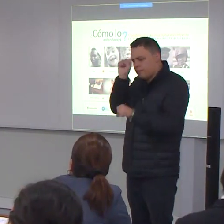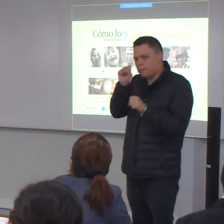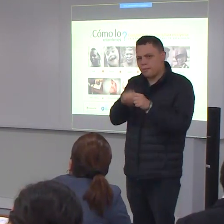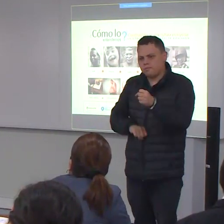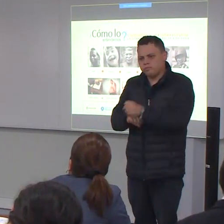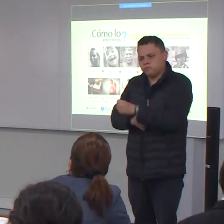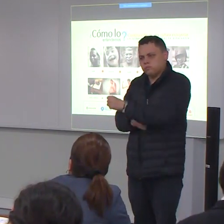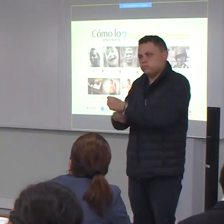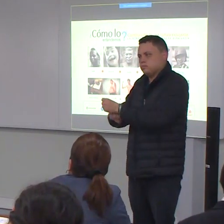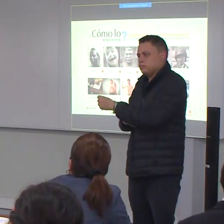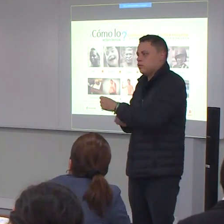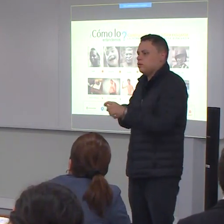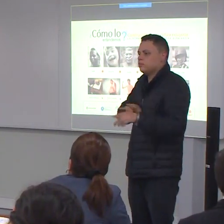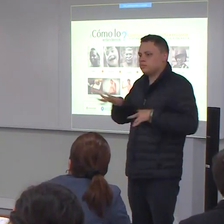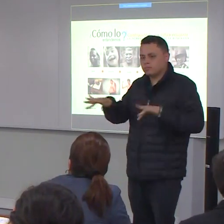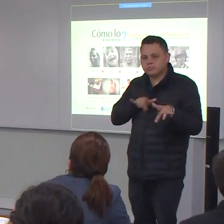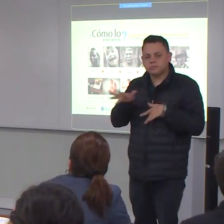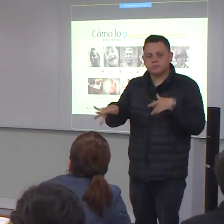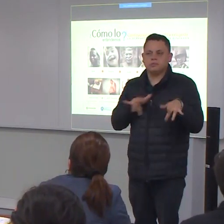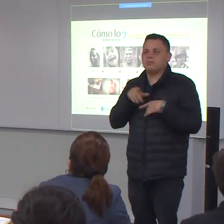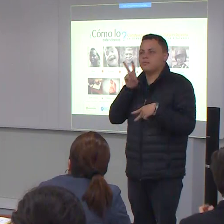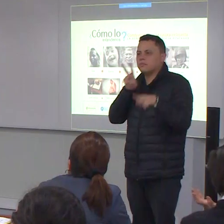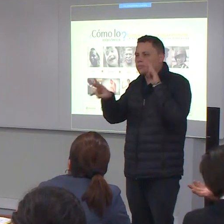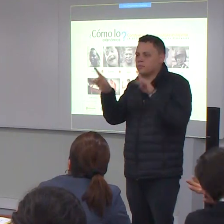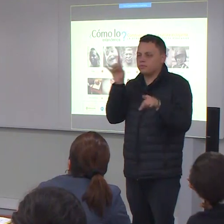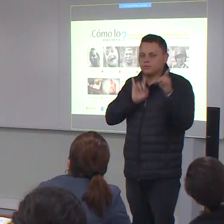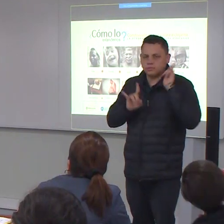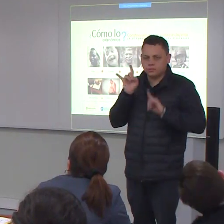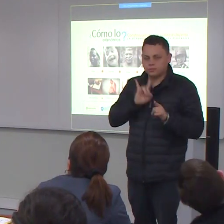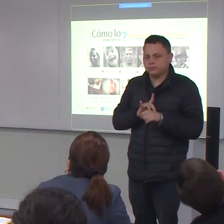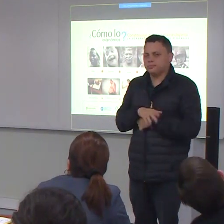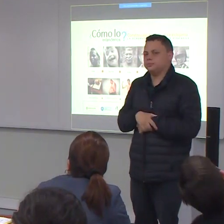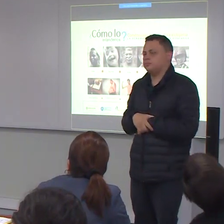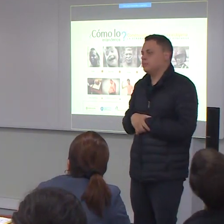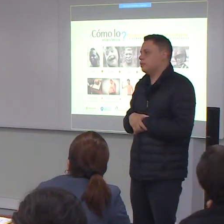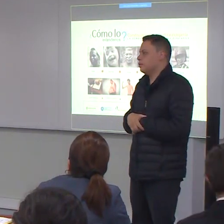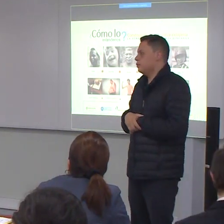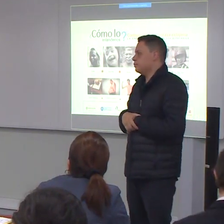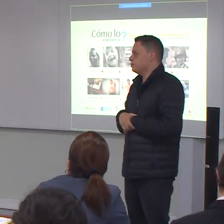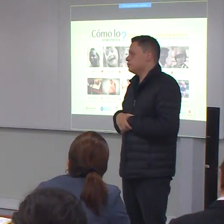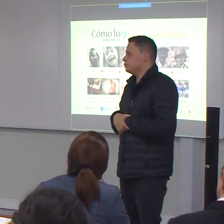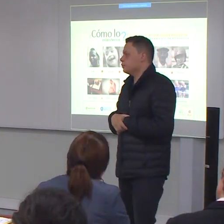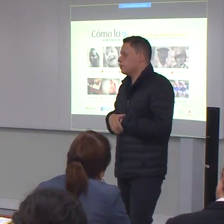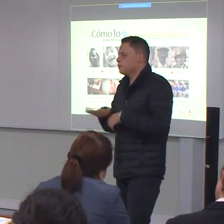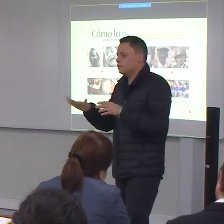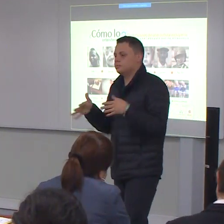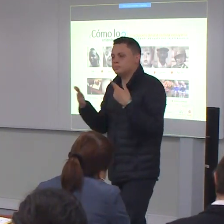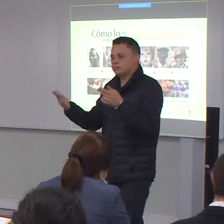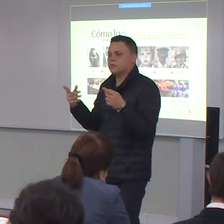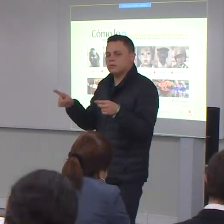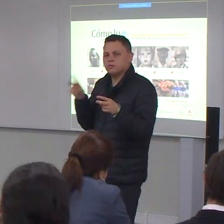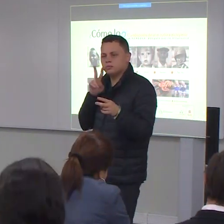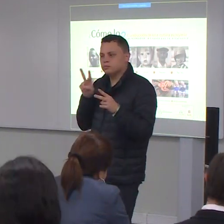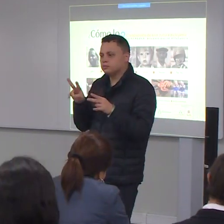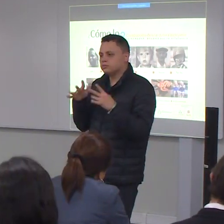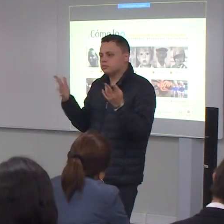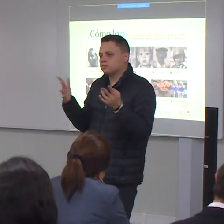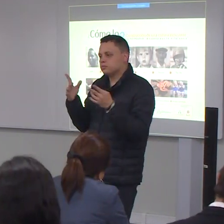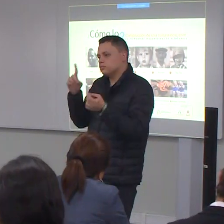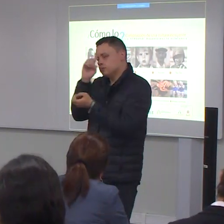para llegar para desplazarse para mirar para escuchar entonces miren tan sencillo cómo miramos la diversidad